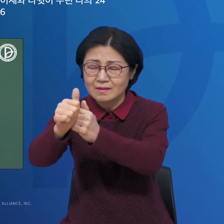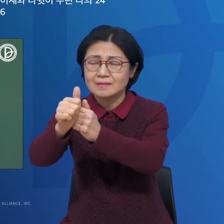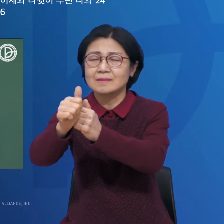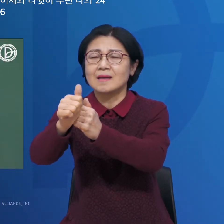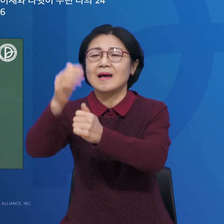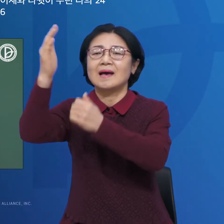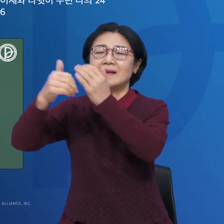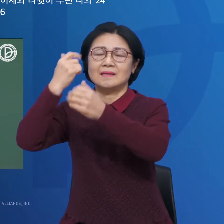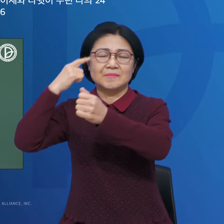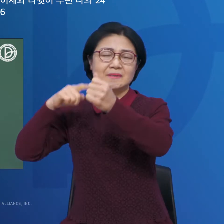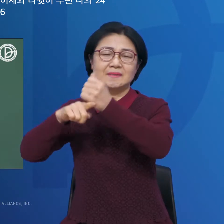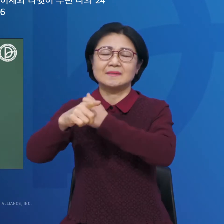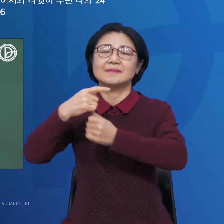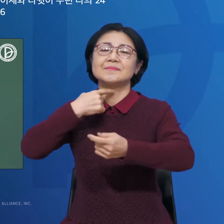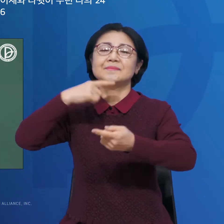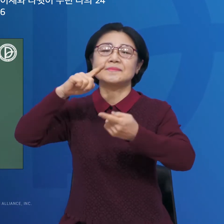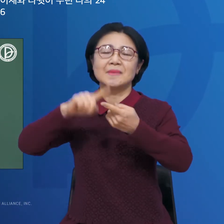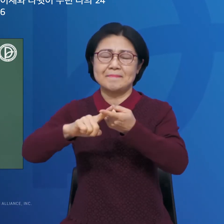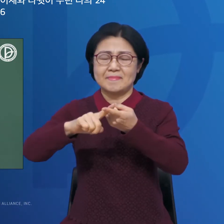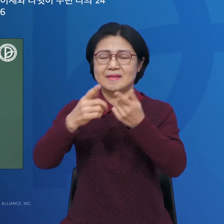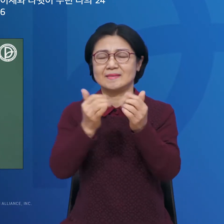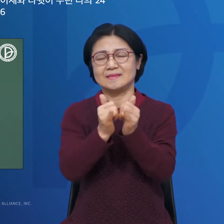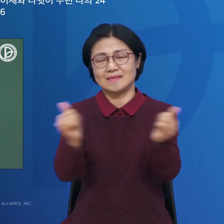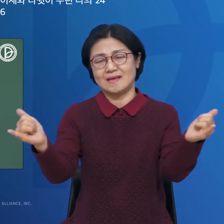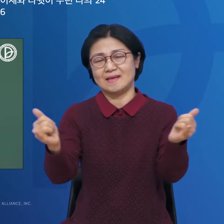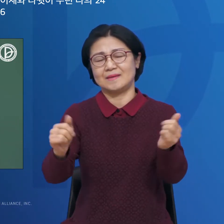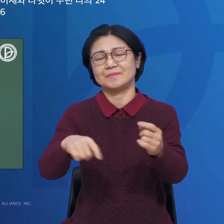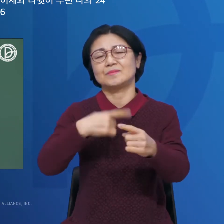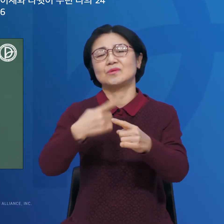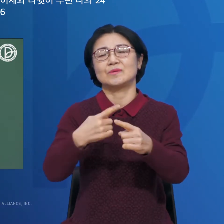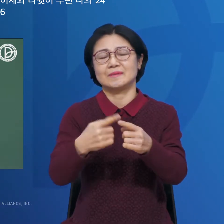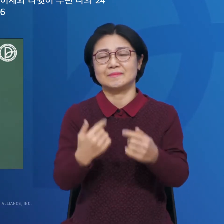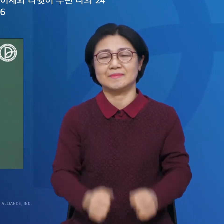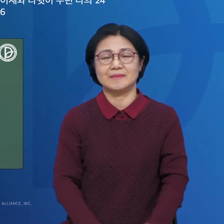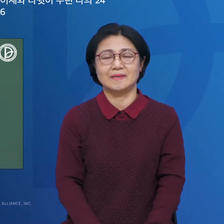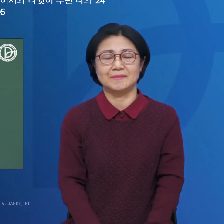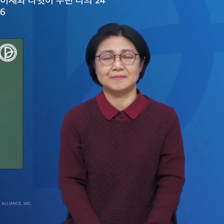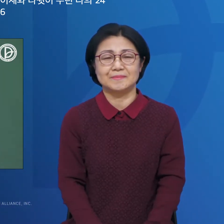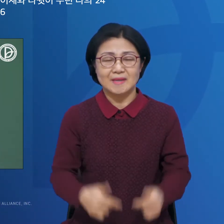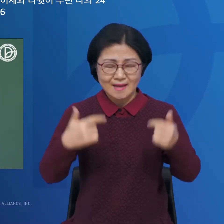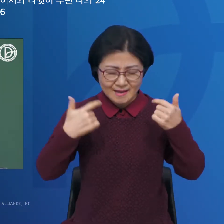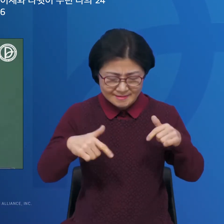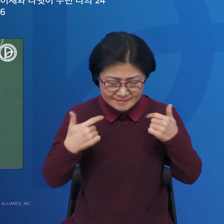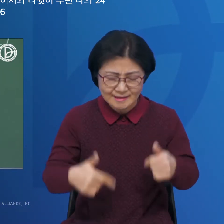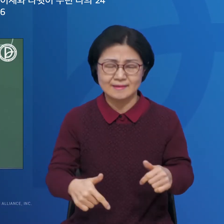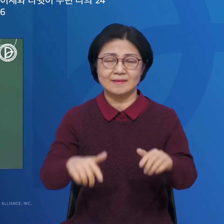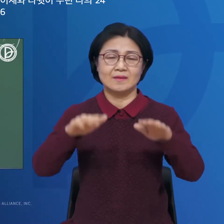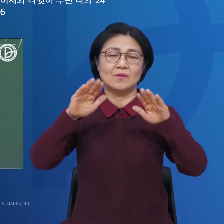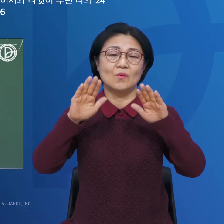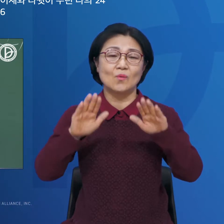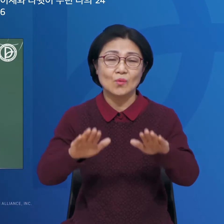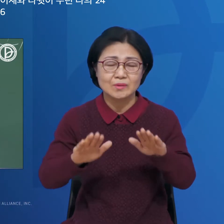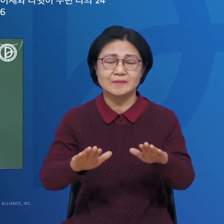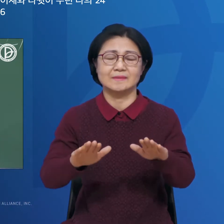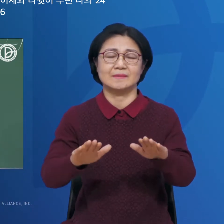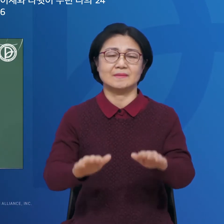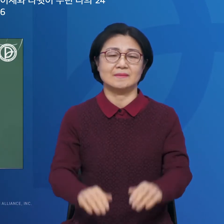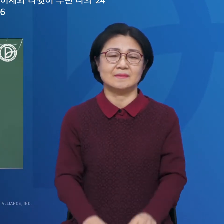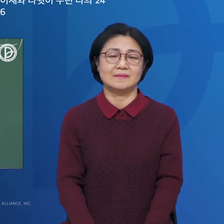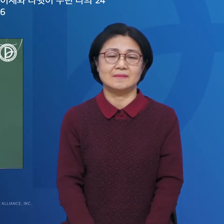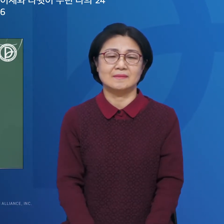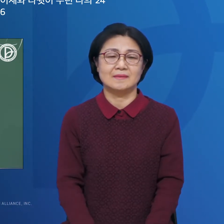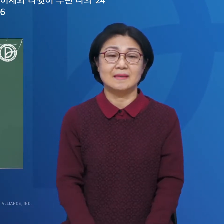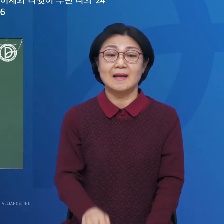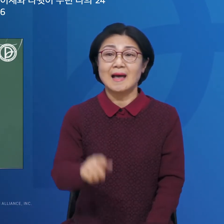fulfill God's will, then you are something who can be used by Him. 항상 Always, 오늘도 even today, 여러분이 이 답을